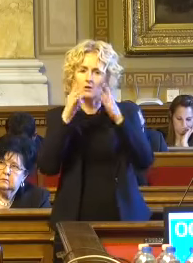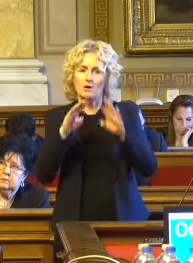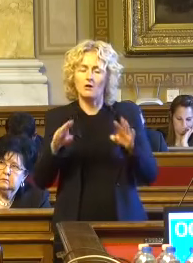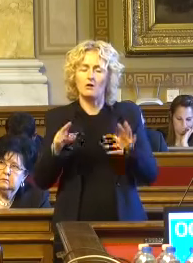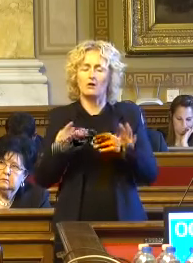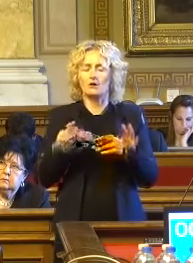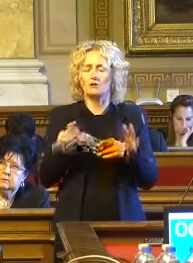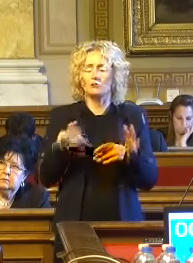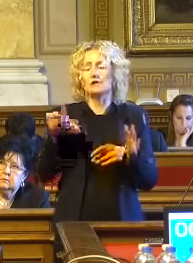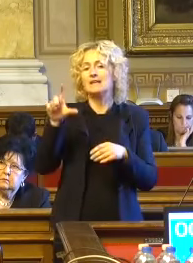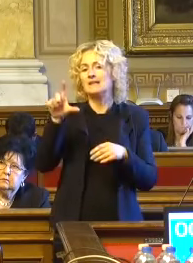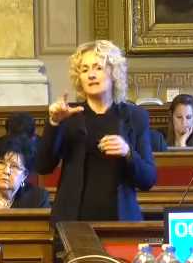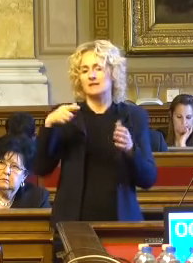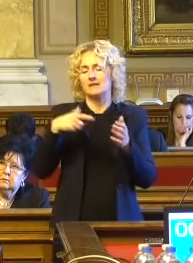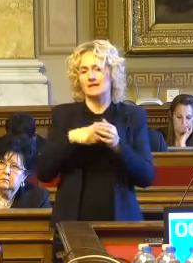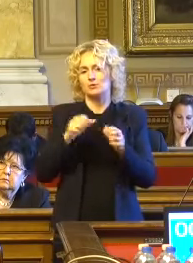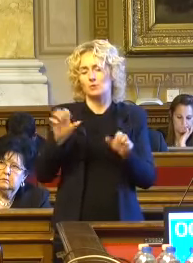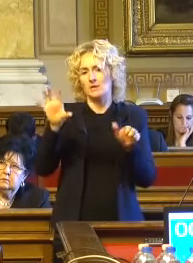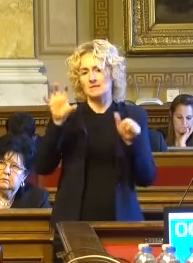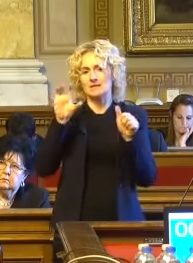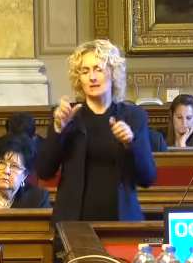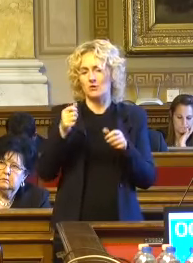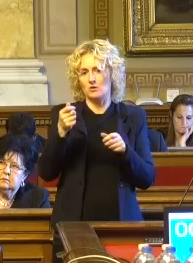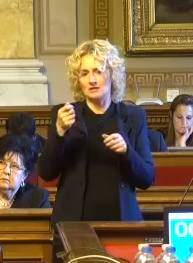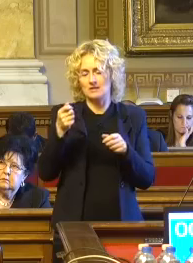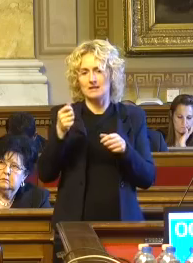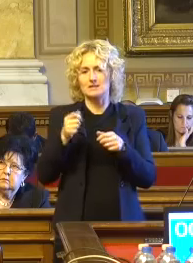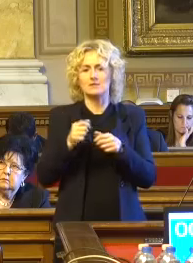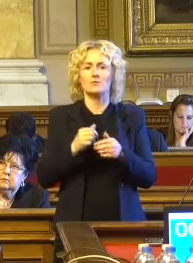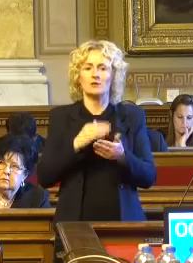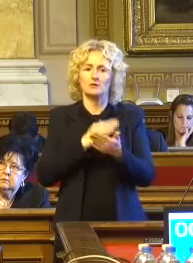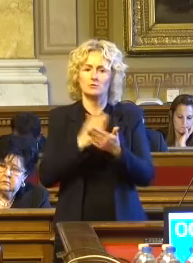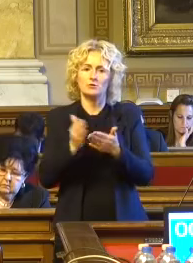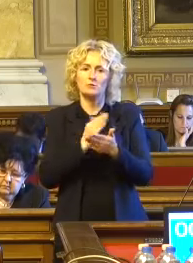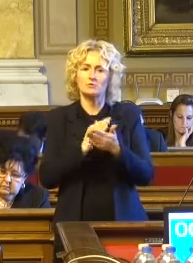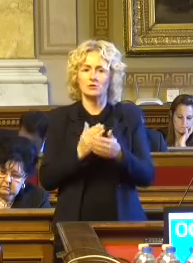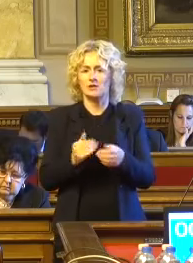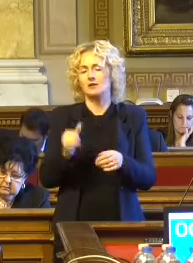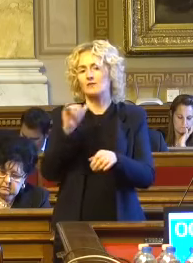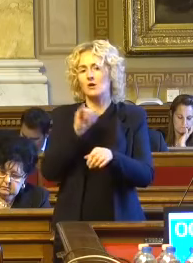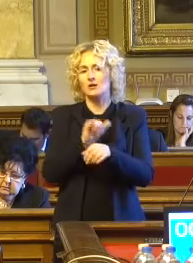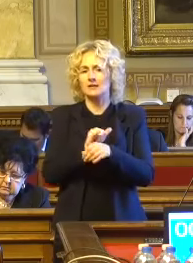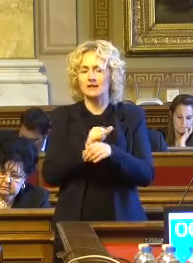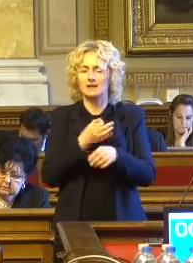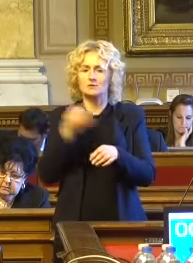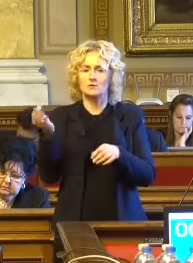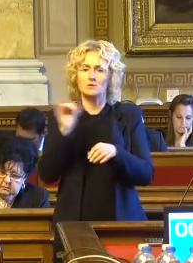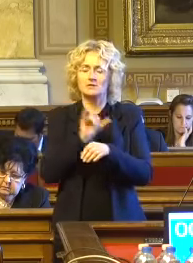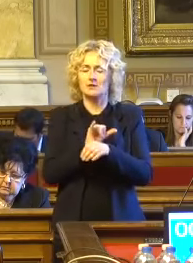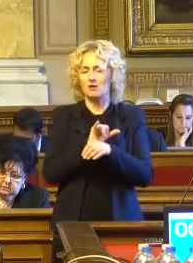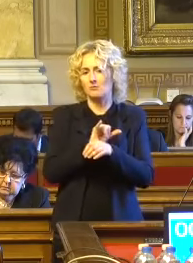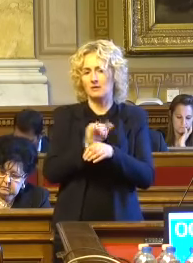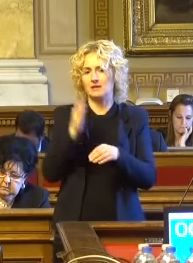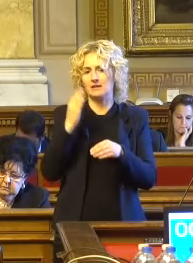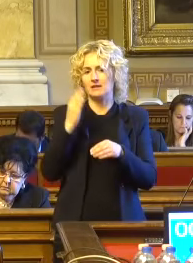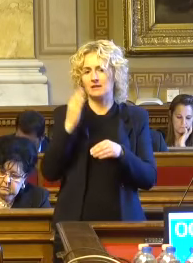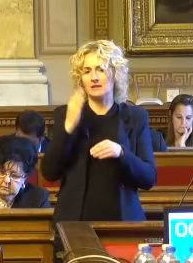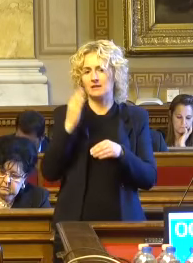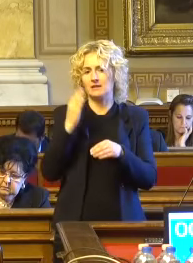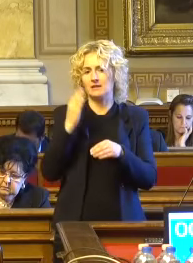2292-2600 forint, itt differencia van ugye a hétköznapi, illetve a hétvégi belépés között, Makon 2600 forint,